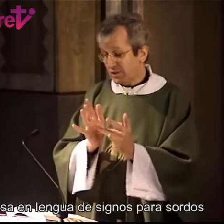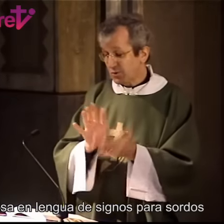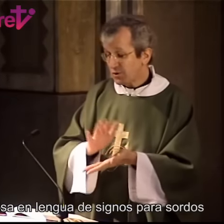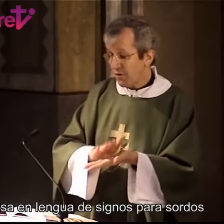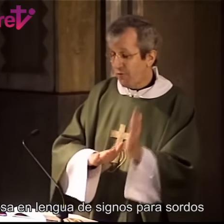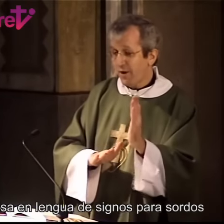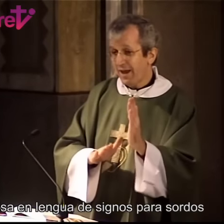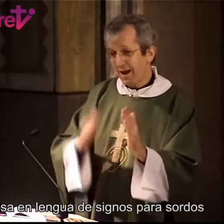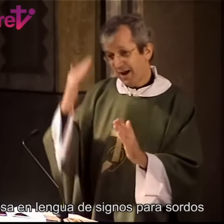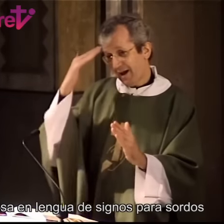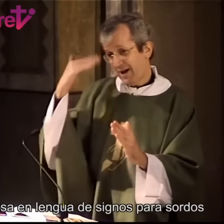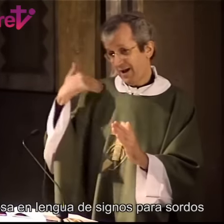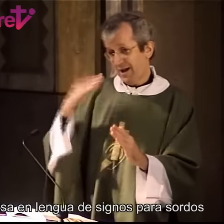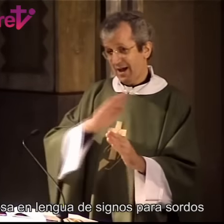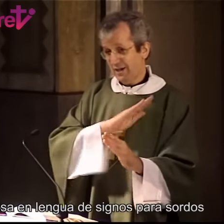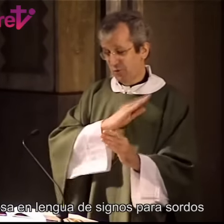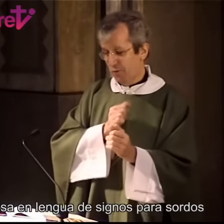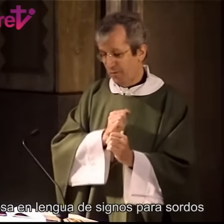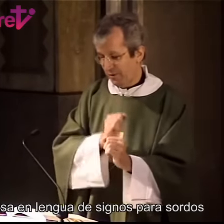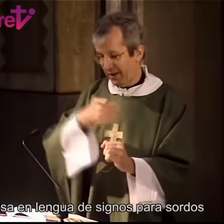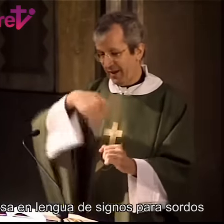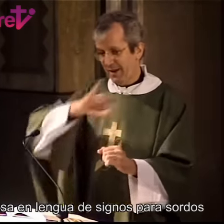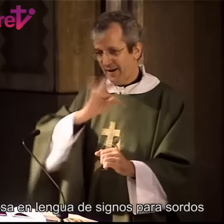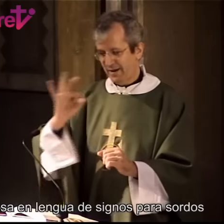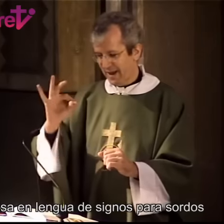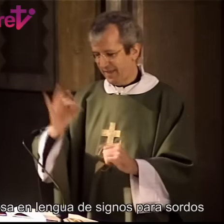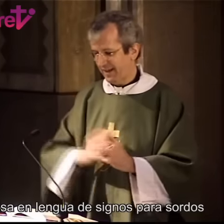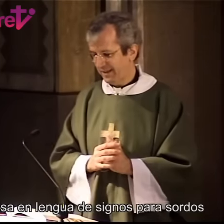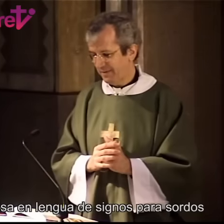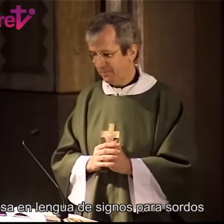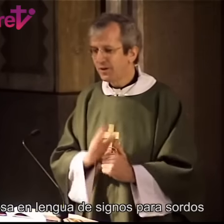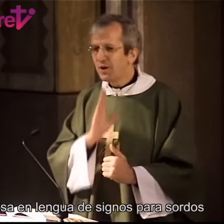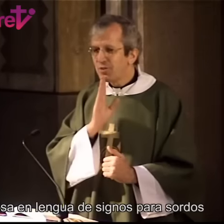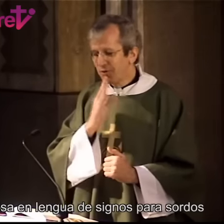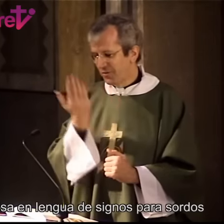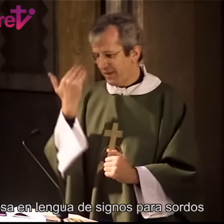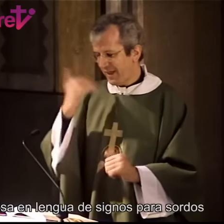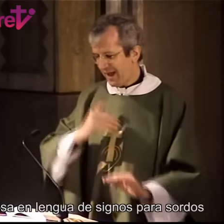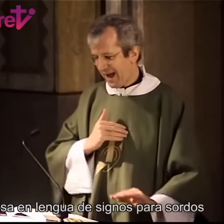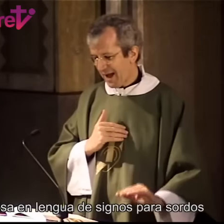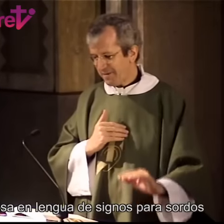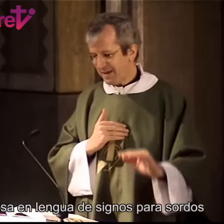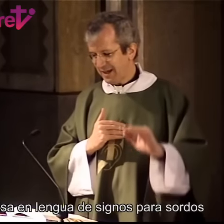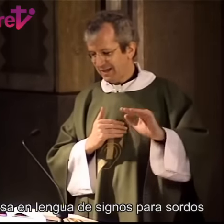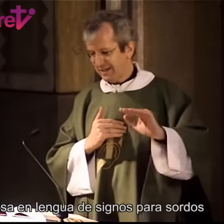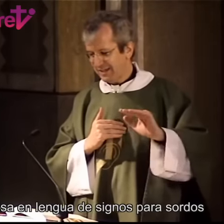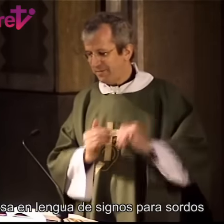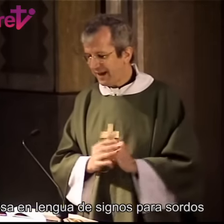Jesús fue a su pueblo de Nazaret, donde se había